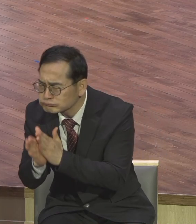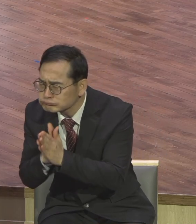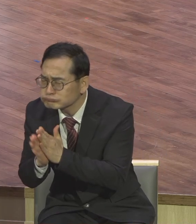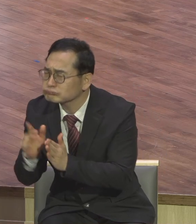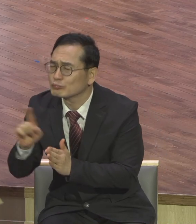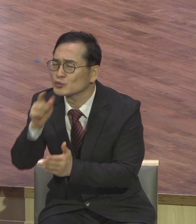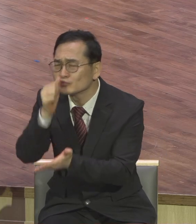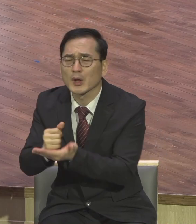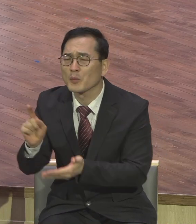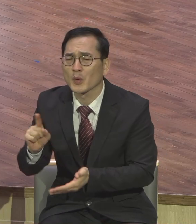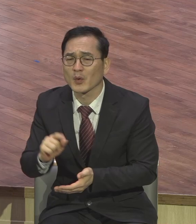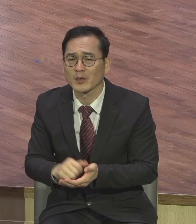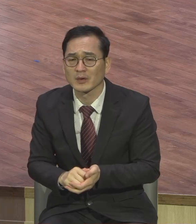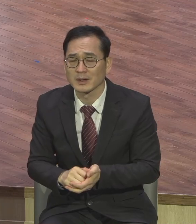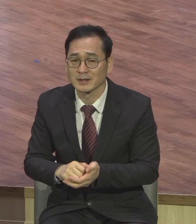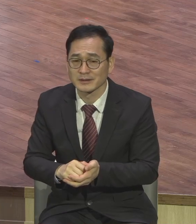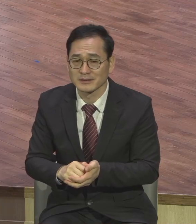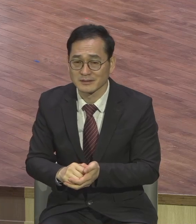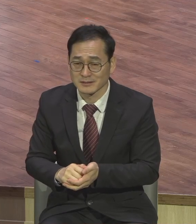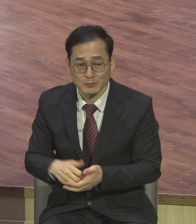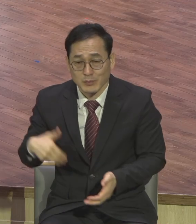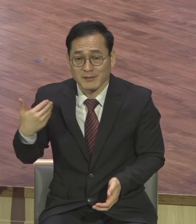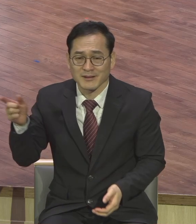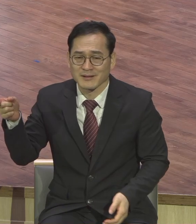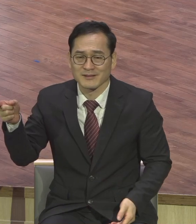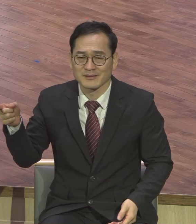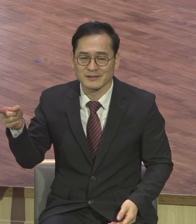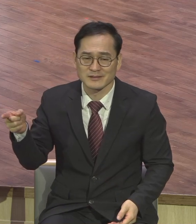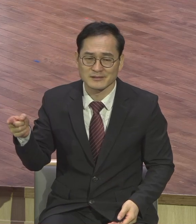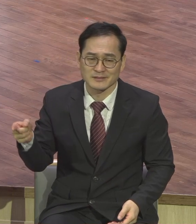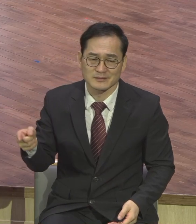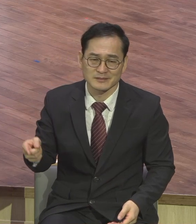앞 하는 것이라고 분명히 말씀하기도 모르니까.